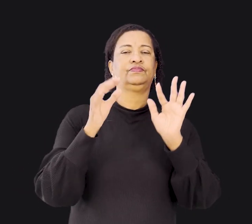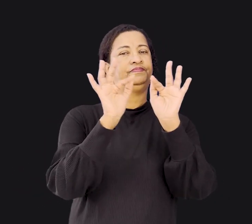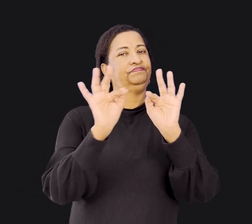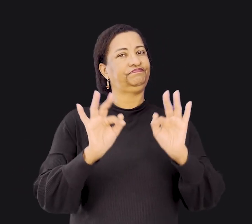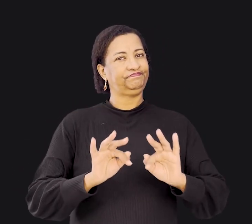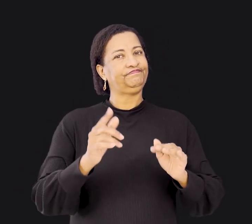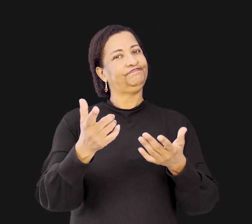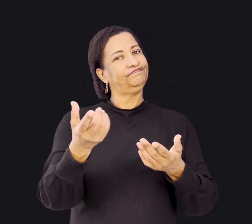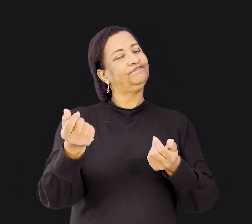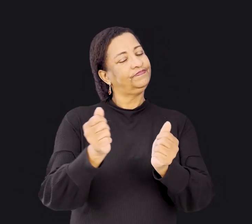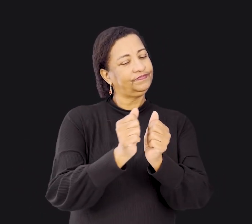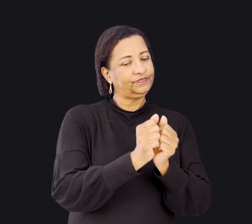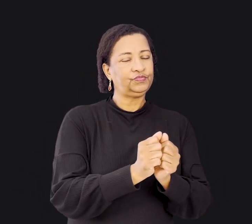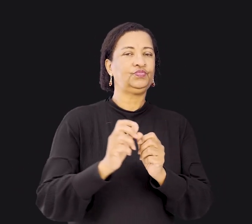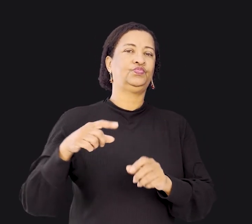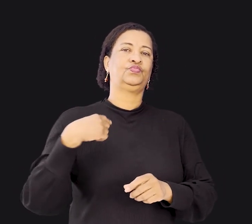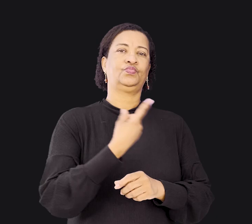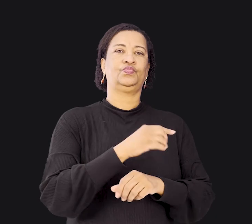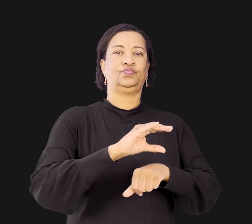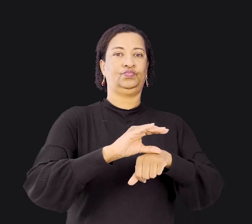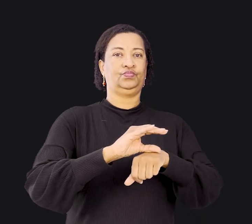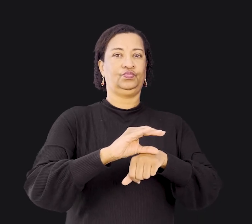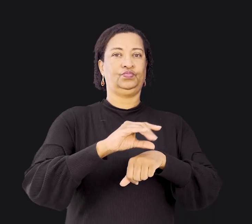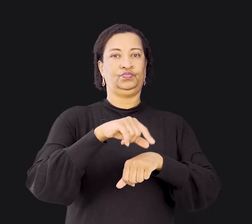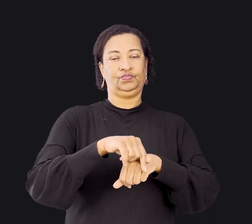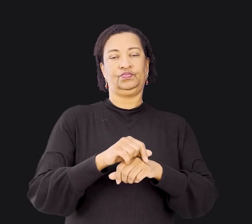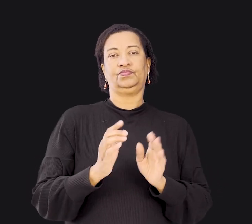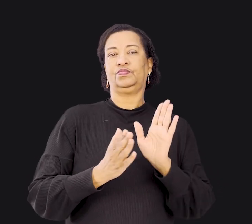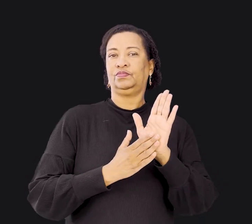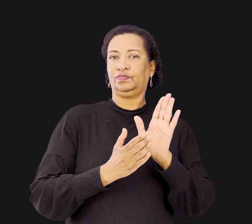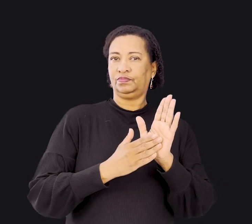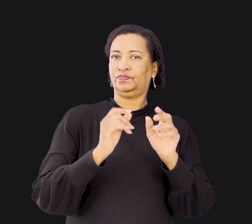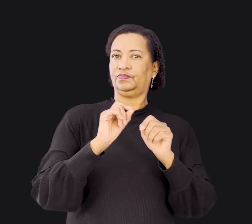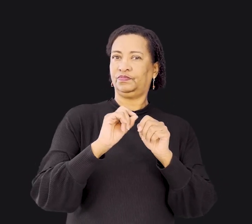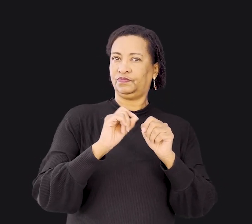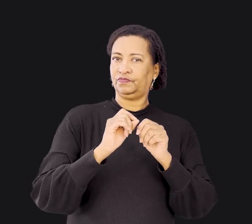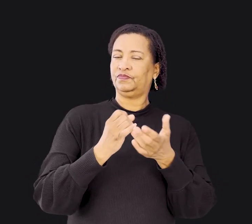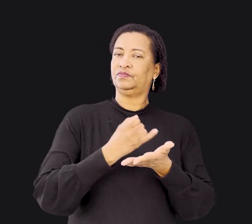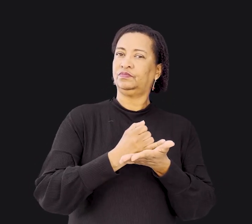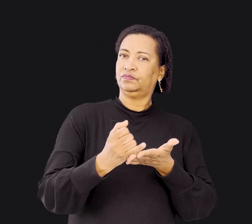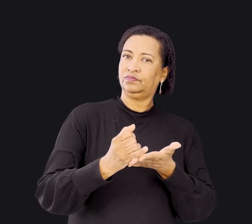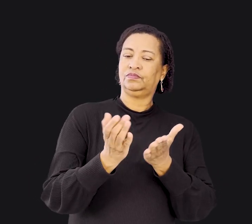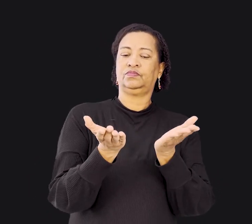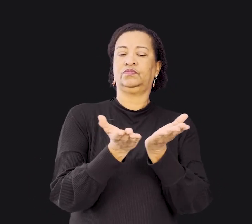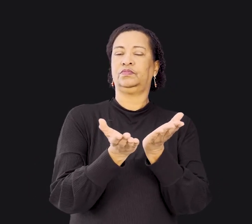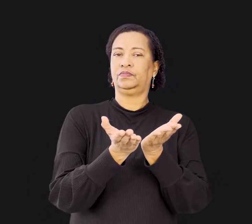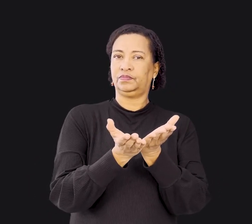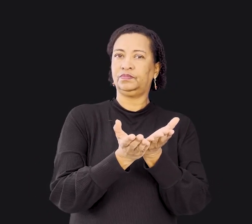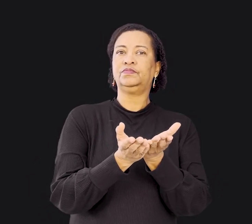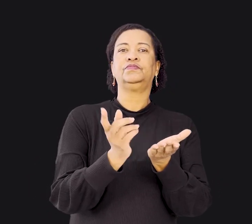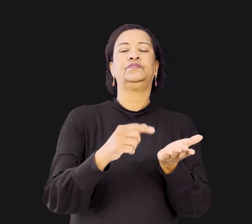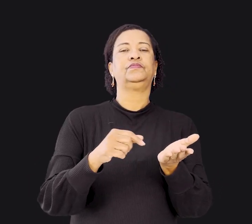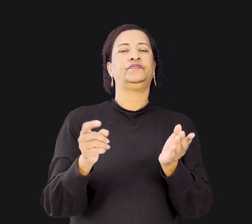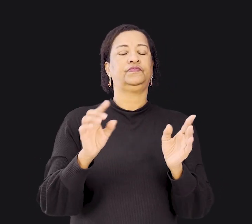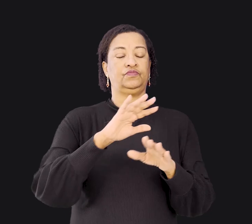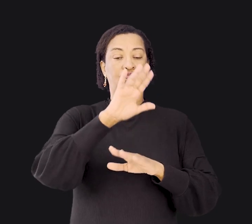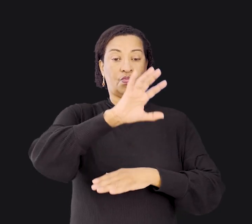por contar com você neste curso que se propõe a fazer uma introdução da Bíblia através de uma abordagem geral e